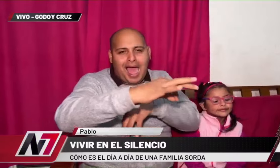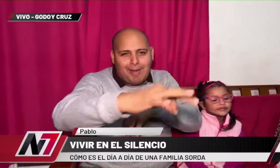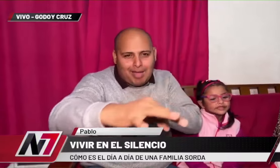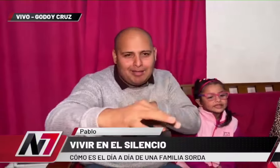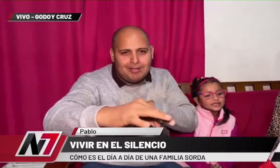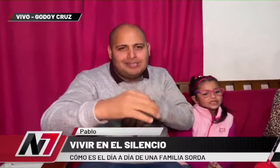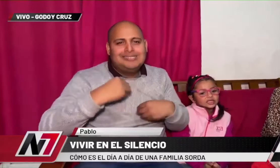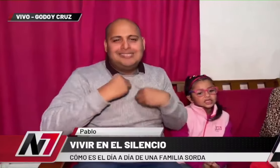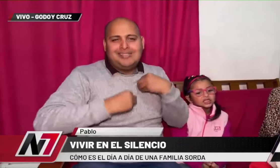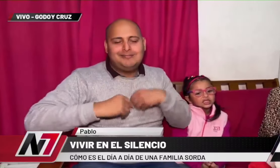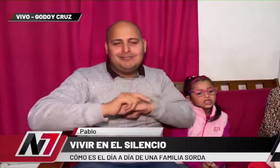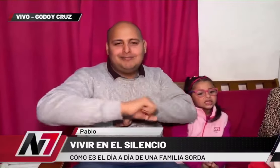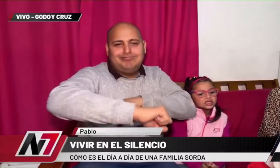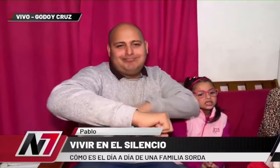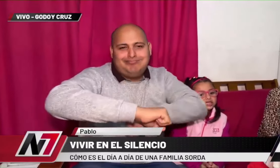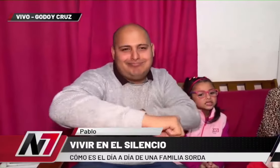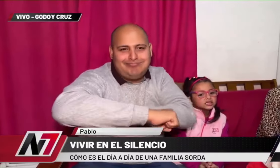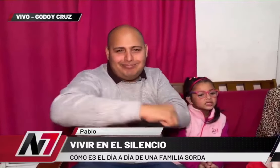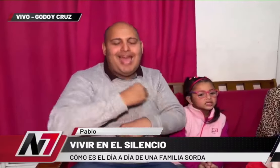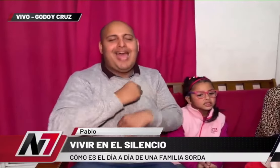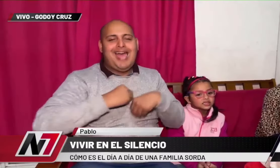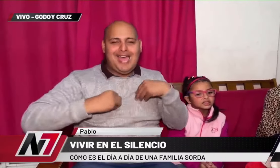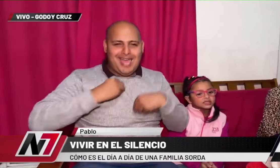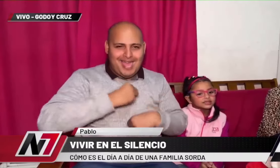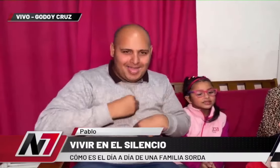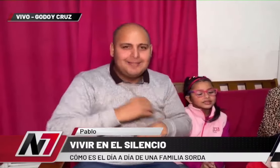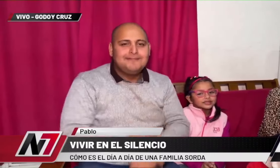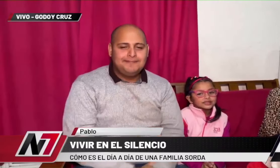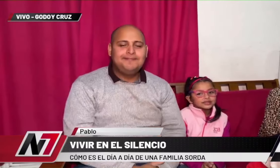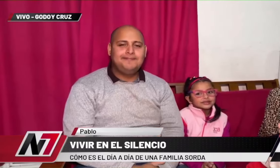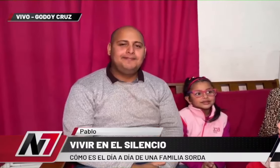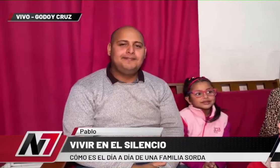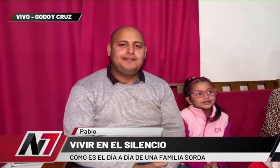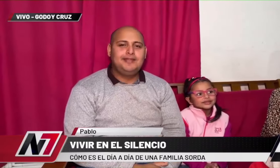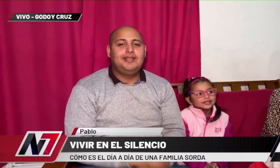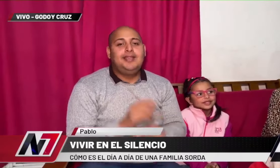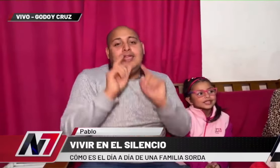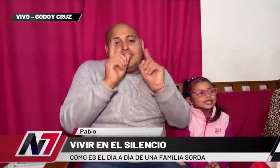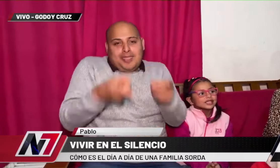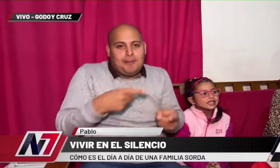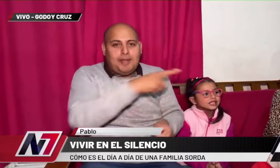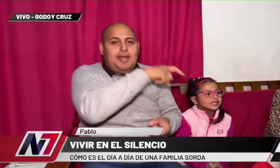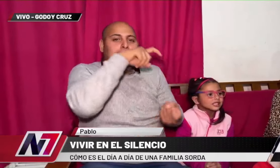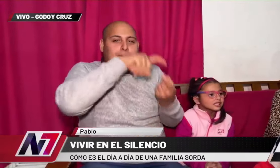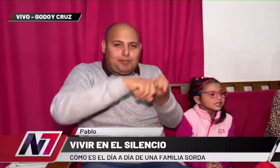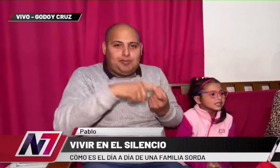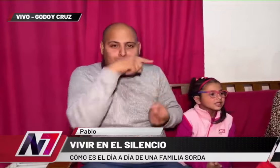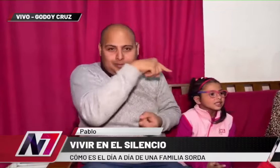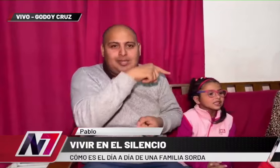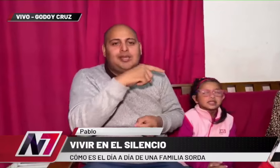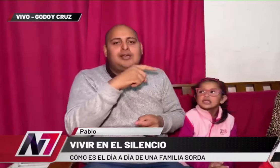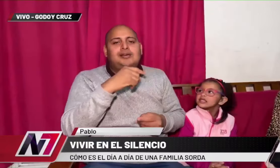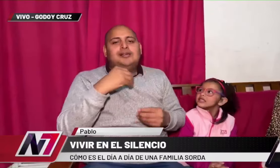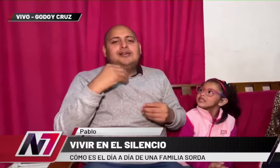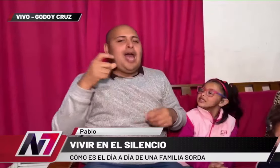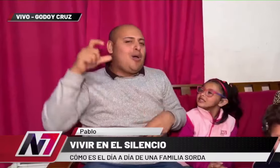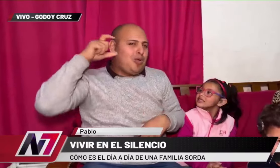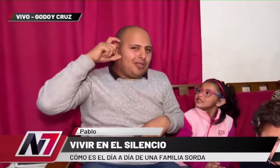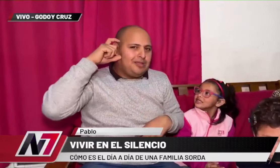comunicación es visual, así que muchas veces cuando yo me decía cómo me iba a dar cuenta que el bebé lloraba